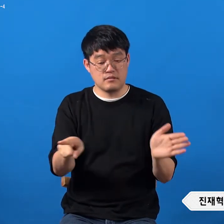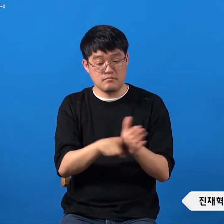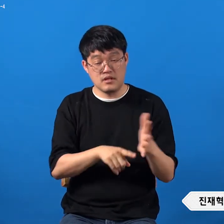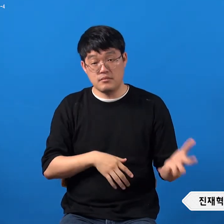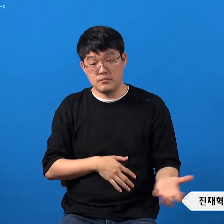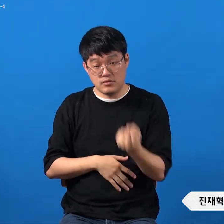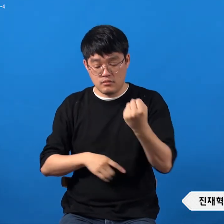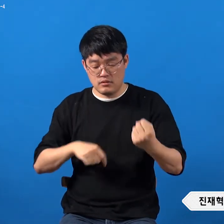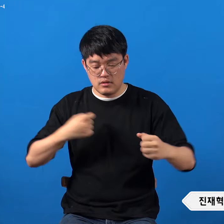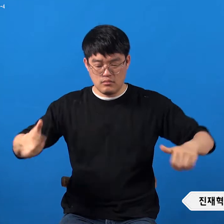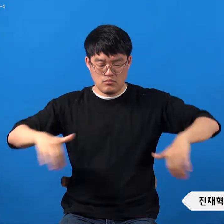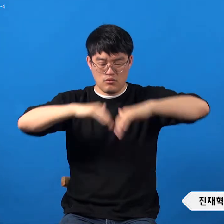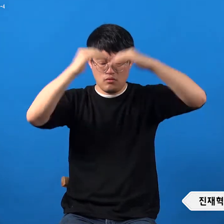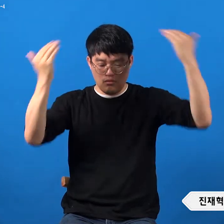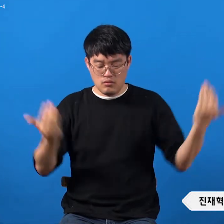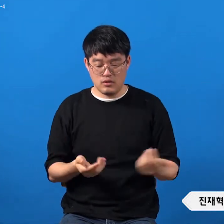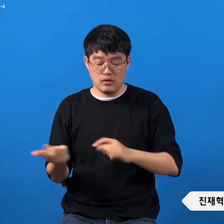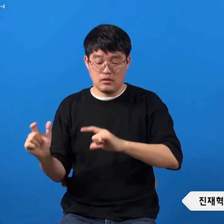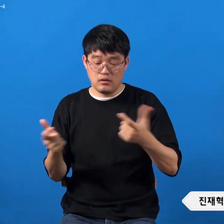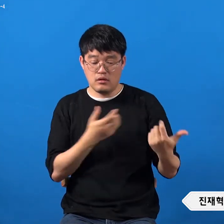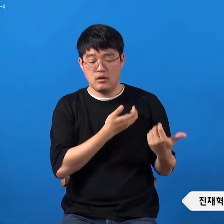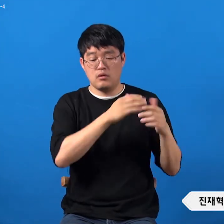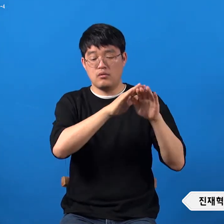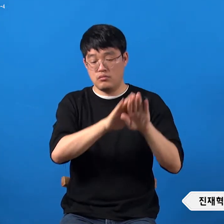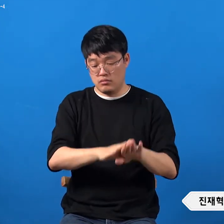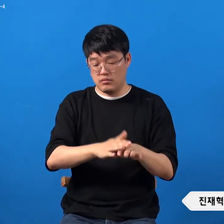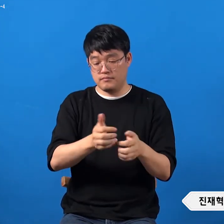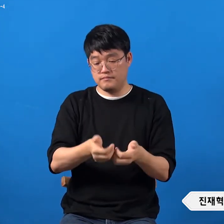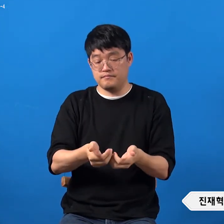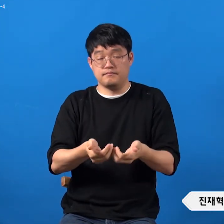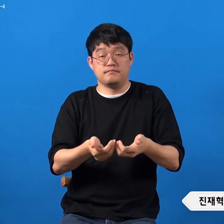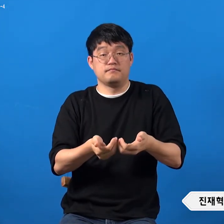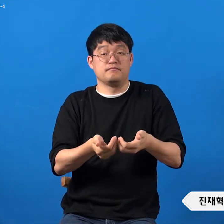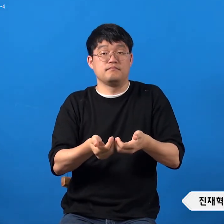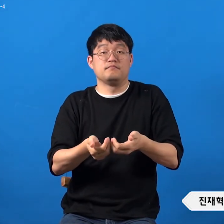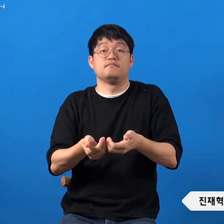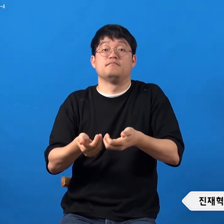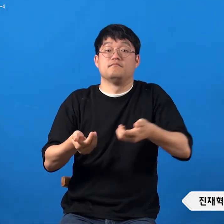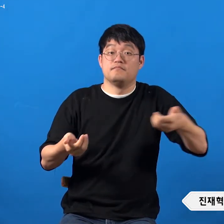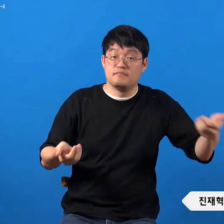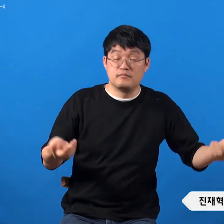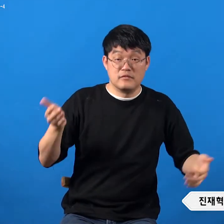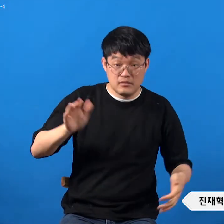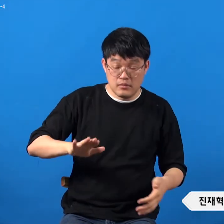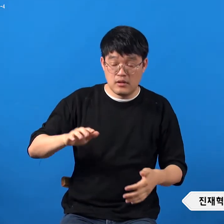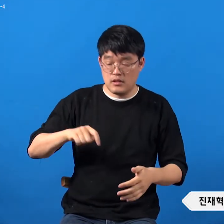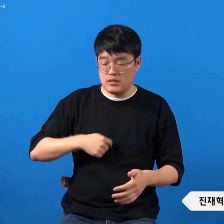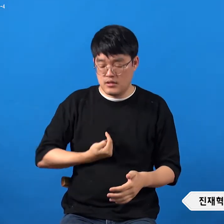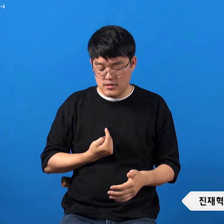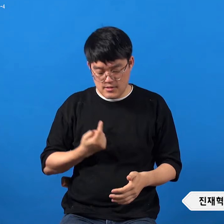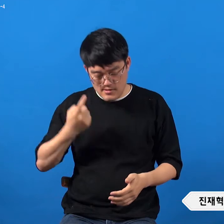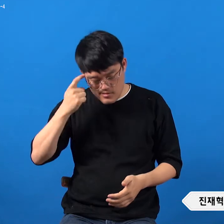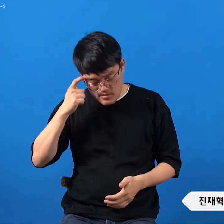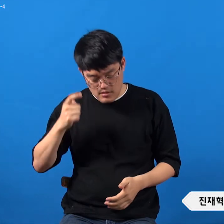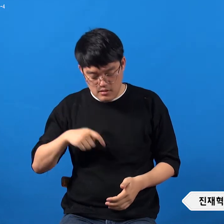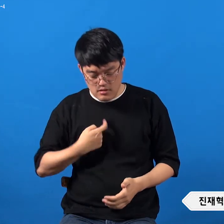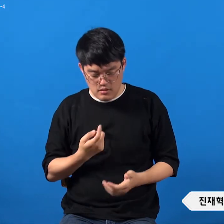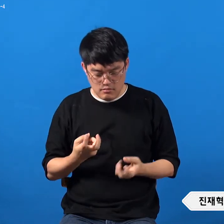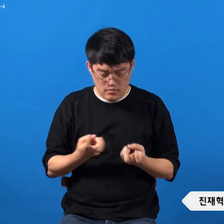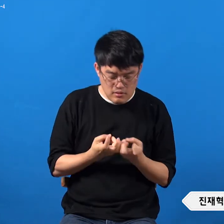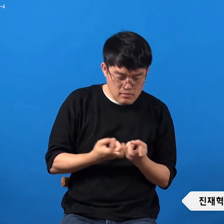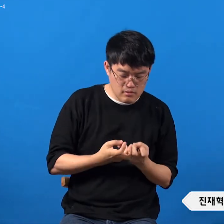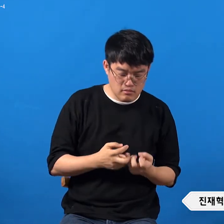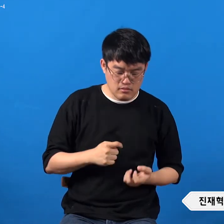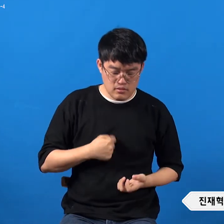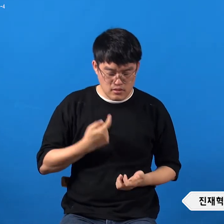자기의 모든 것들을 내려놓고 떠났지만 여전히 그의 삶 속에 있는 자기의 생각과 자기의